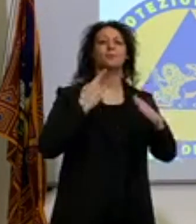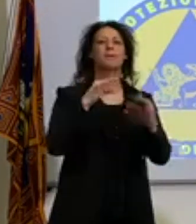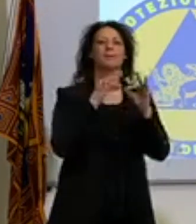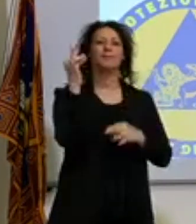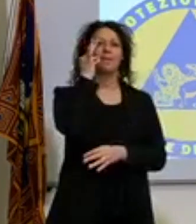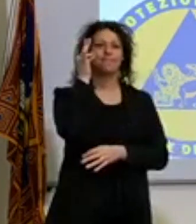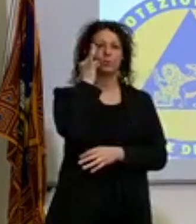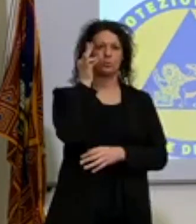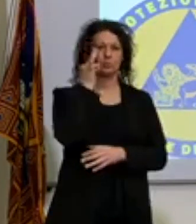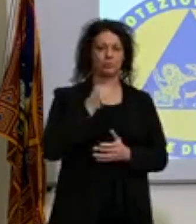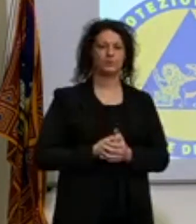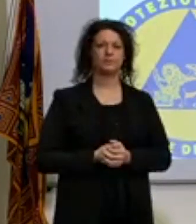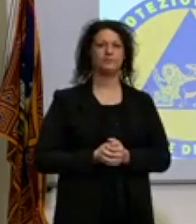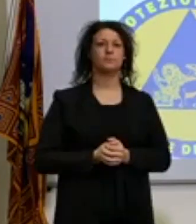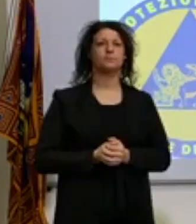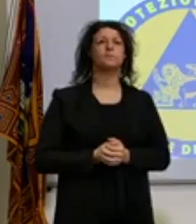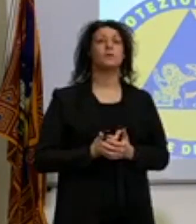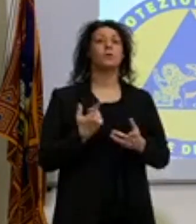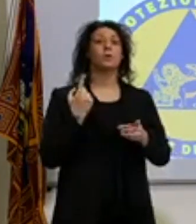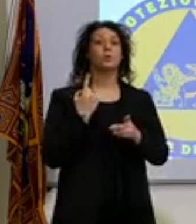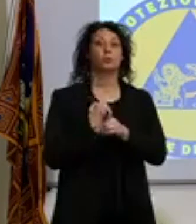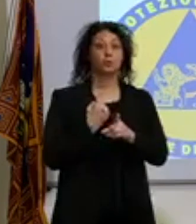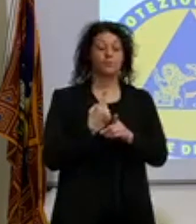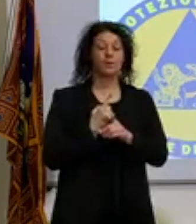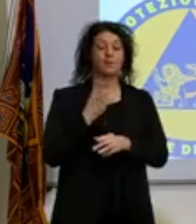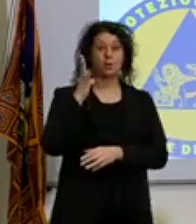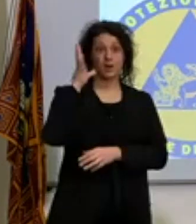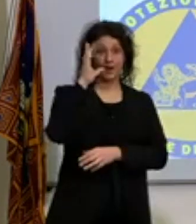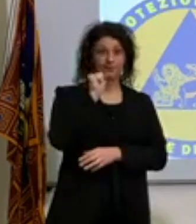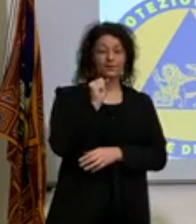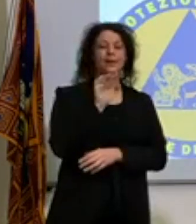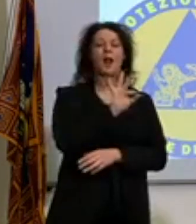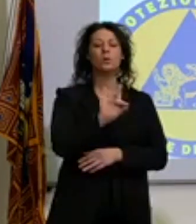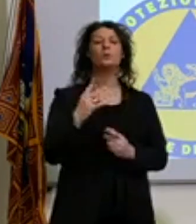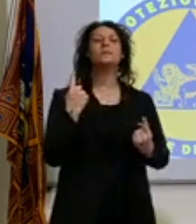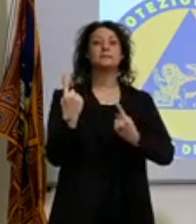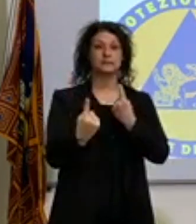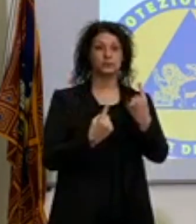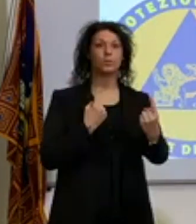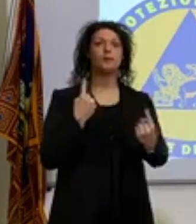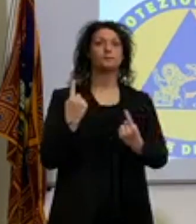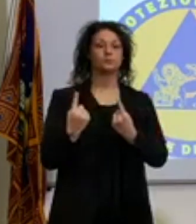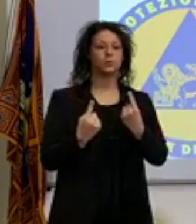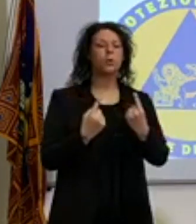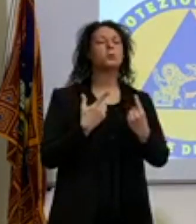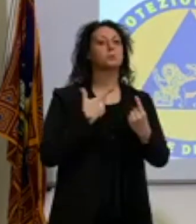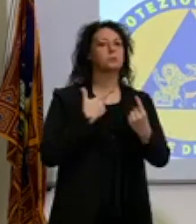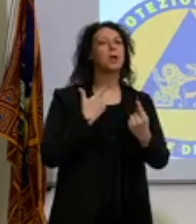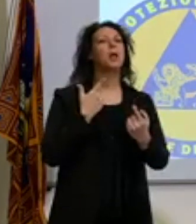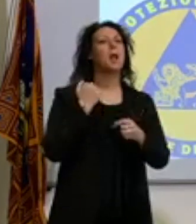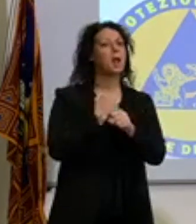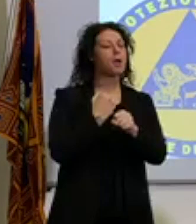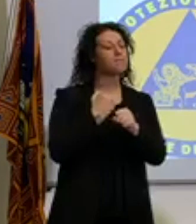Tutti con la mascherina, pronto a fare un'ordinanza per renderla obbligatoria se tutti potessero acquistarla nei supermercati e in farmacia e ce ne fossero